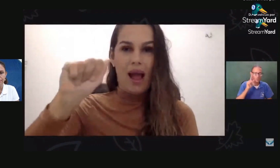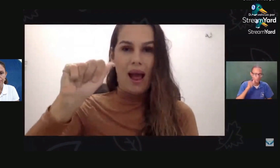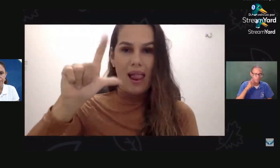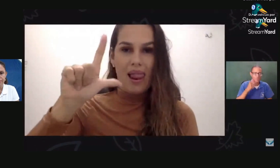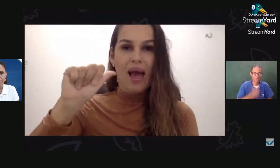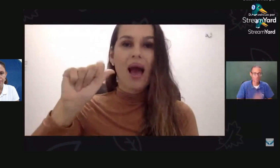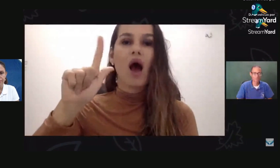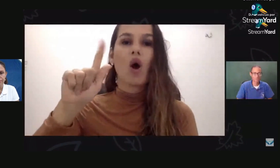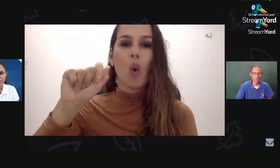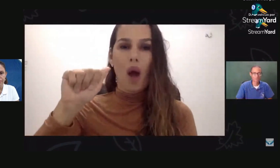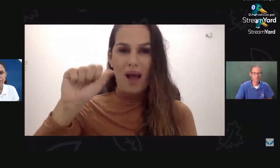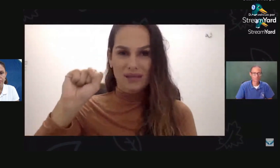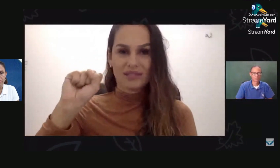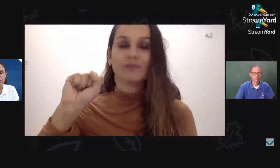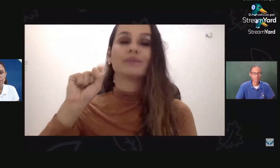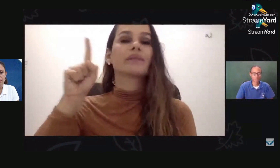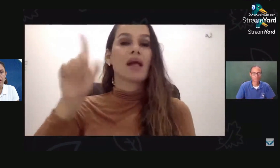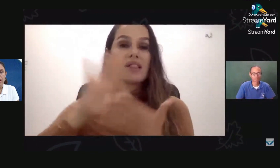Alagoas.